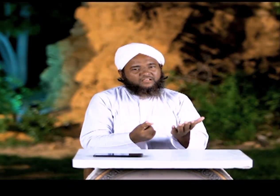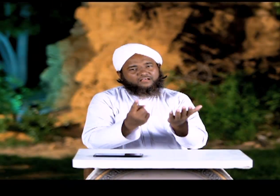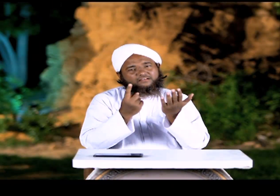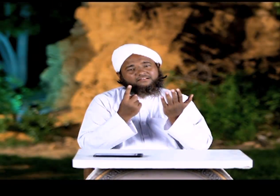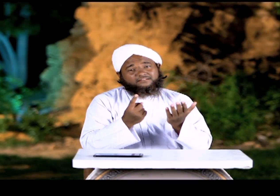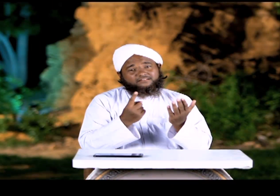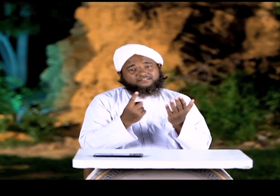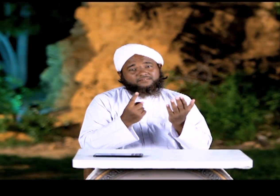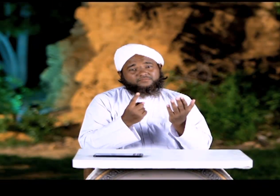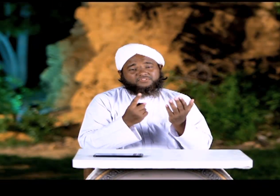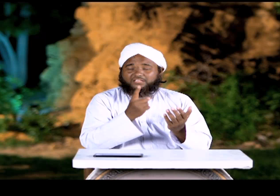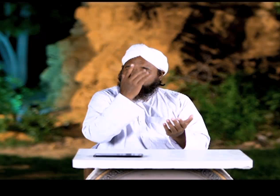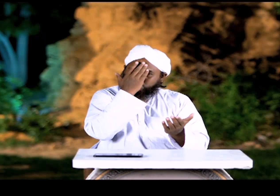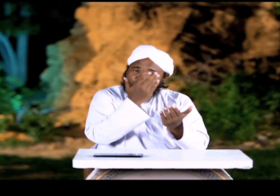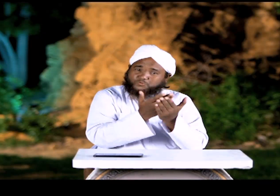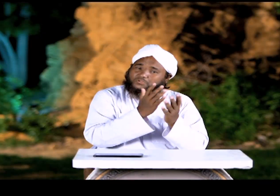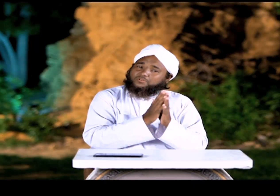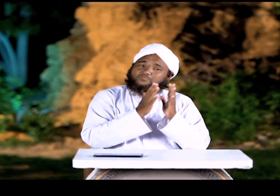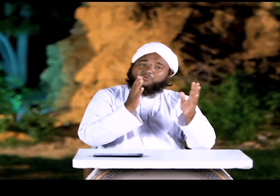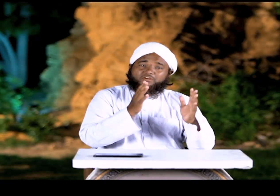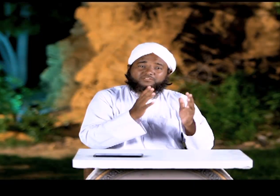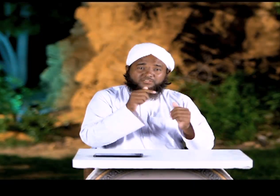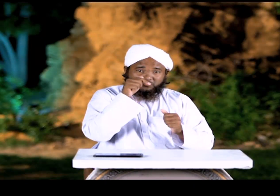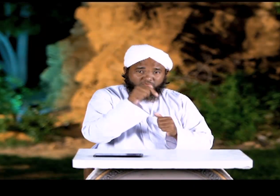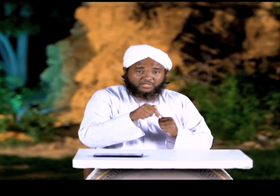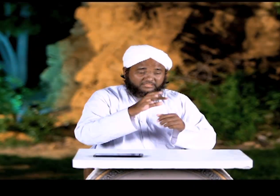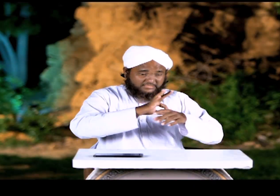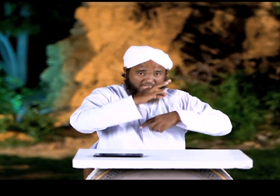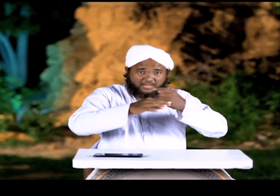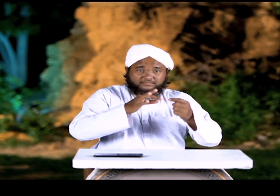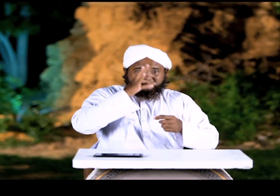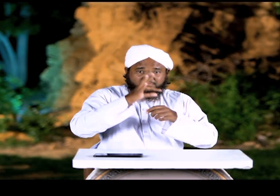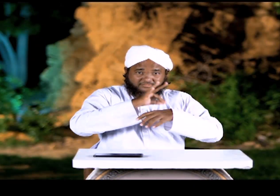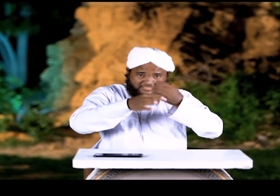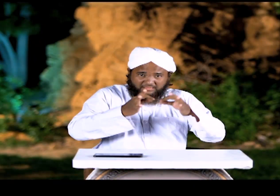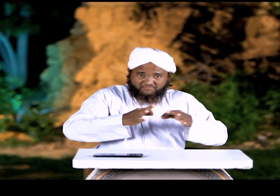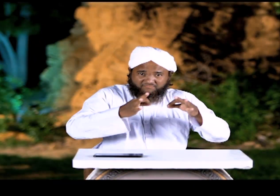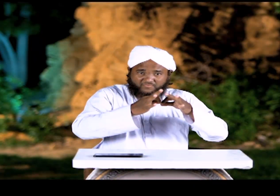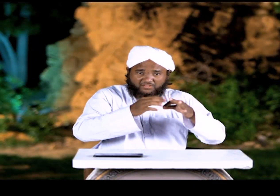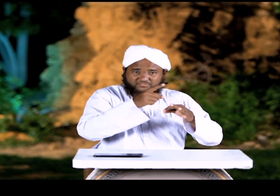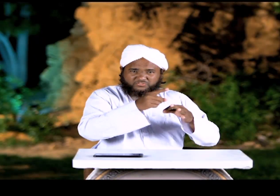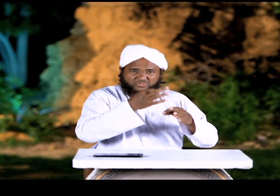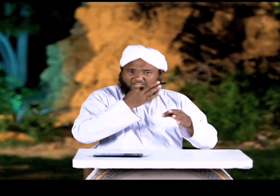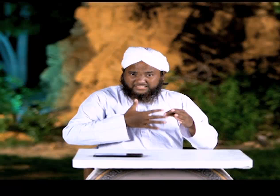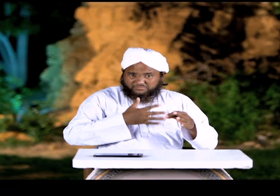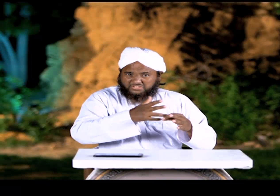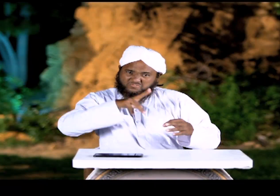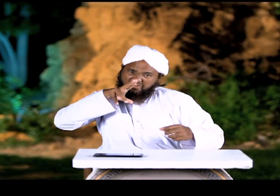یا اللہ کریم، تیرا شکر ہے کہ تو نے آل رسول کے گستاخ کو سزا دی۔ گستاخ و